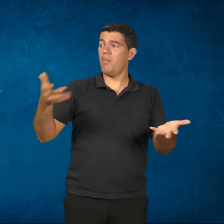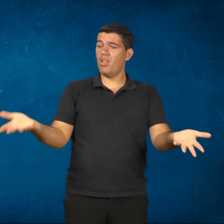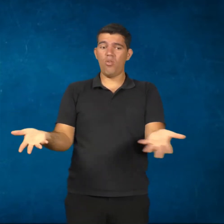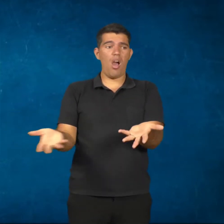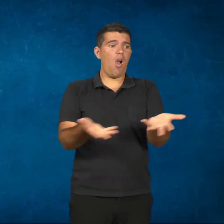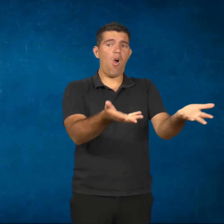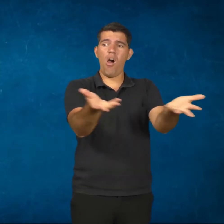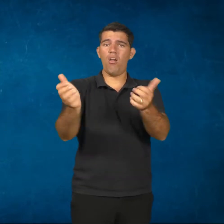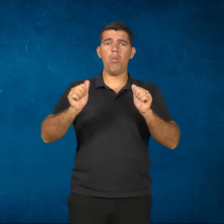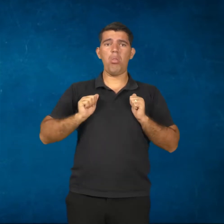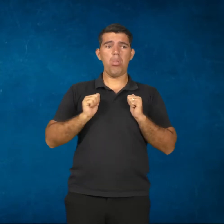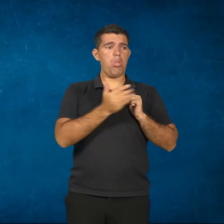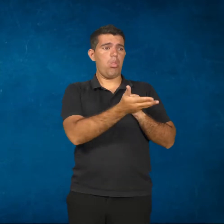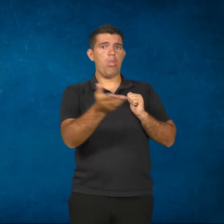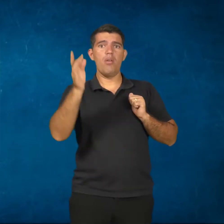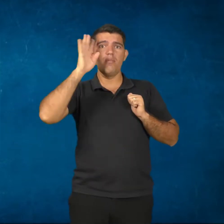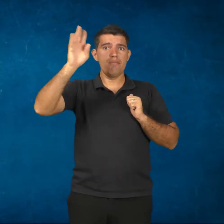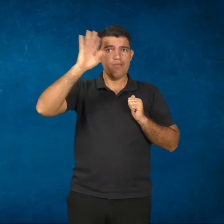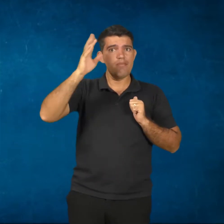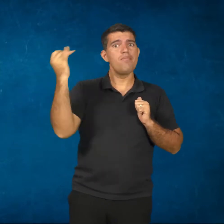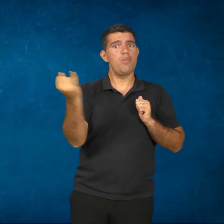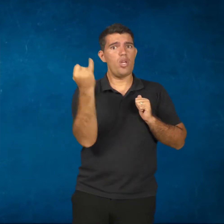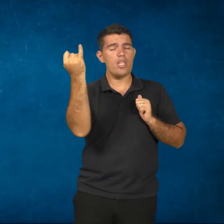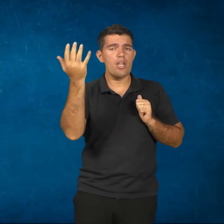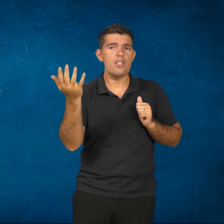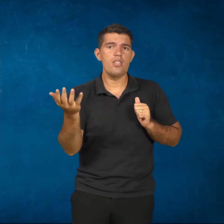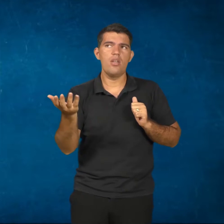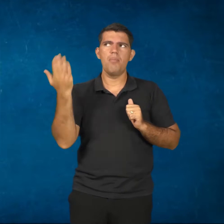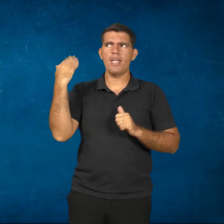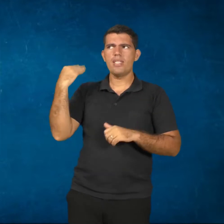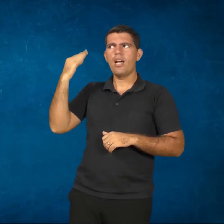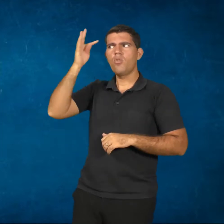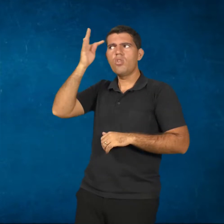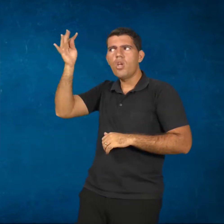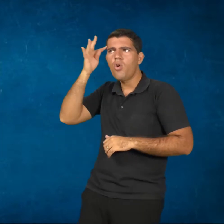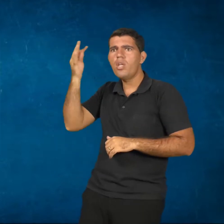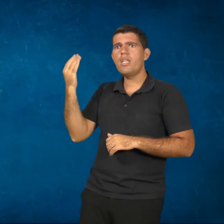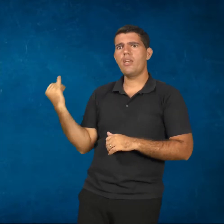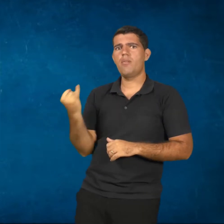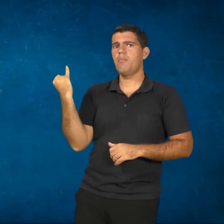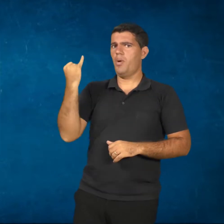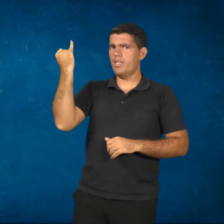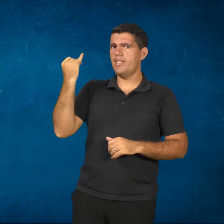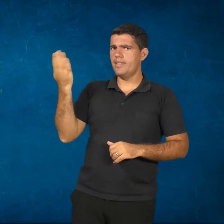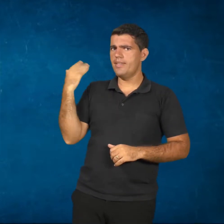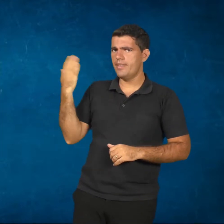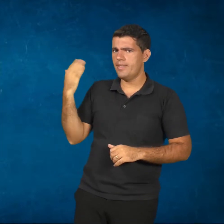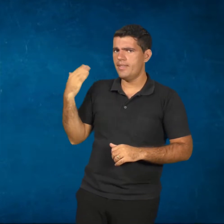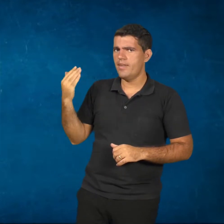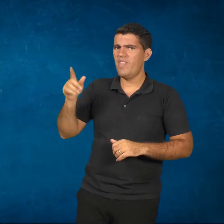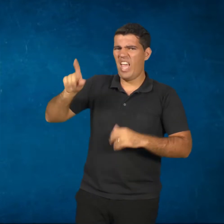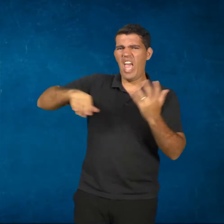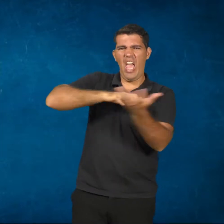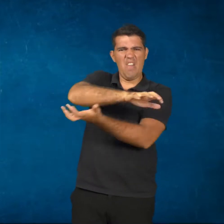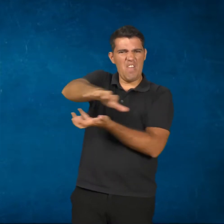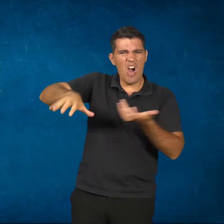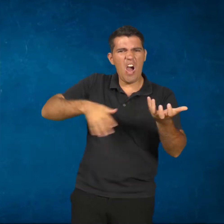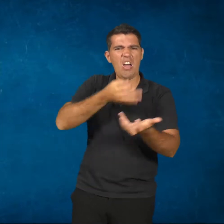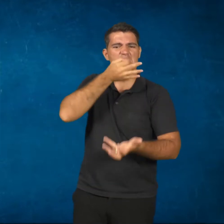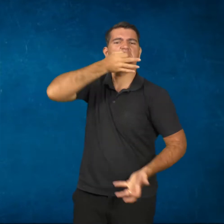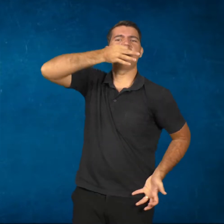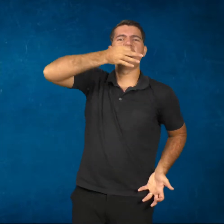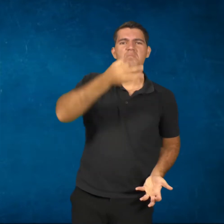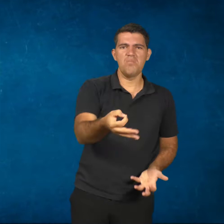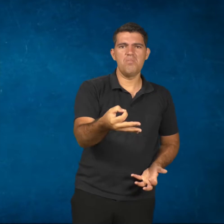de acomodação. Quer dizer, essas teorias que eram importantes naquela época, vamos dizer, de revolta e de